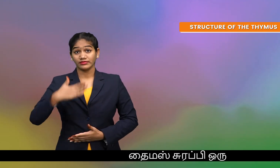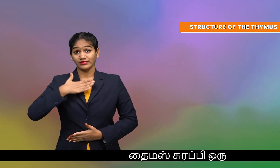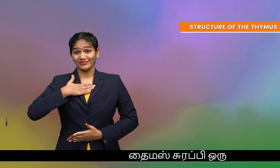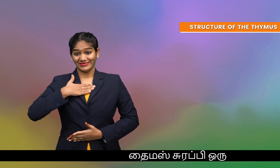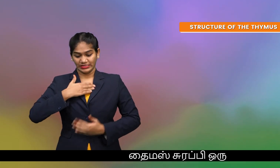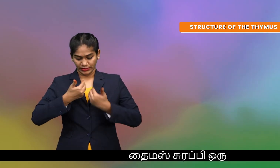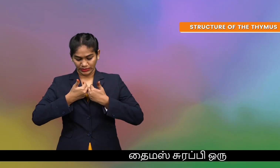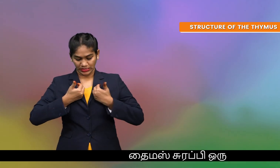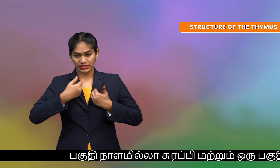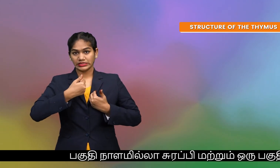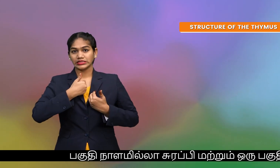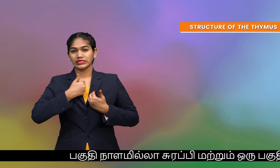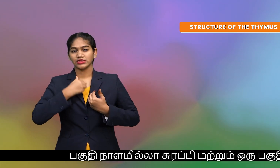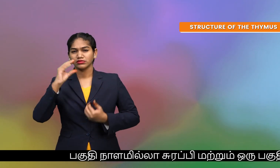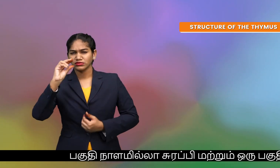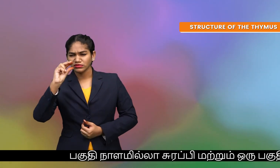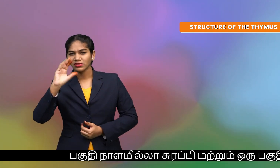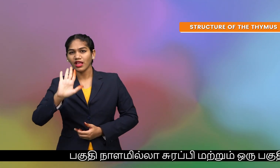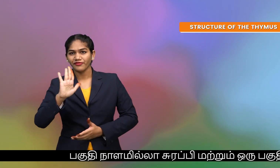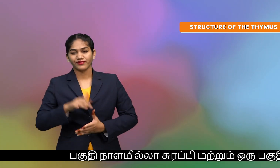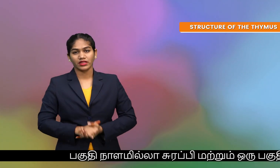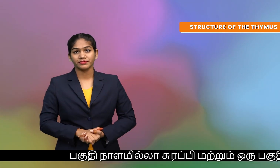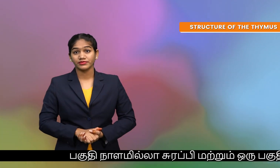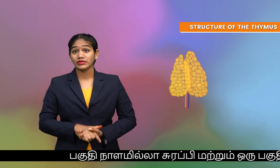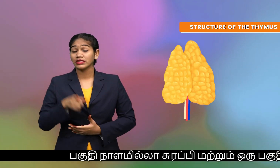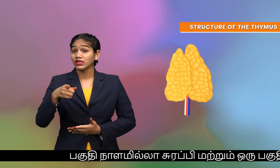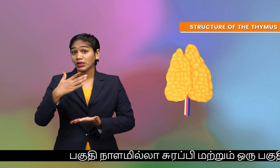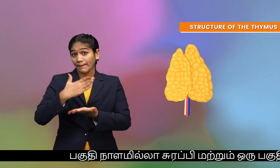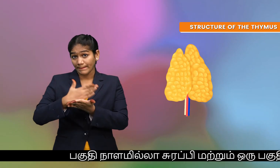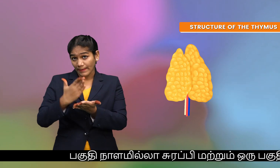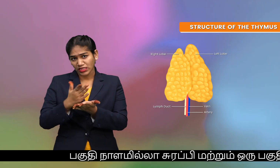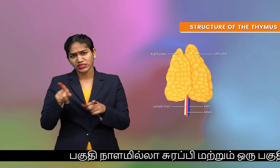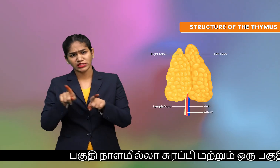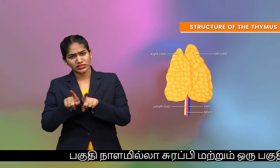தைமஸ் சுரப்பி ஒரு பகுதி நாளமில்லா சுரப்பி மற்றும் ஒரு பகுதி